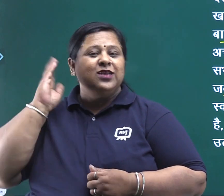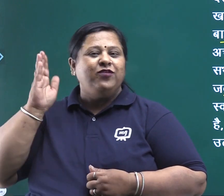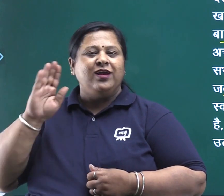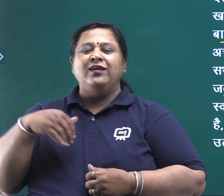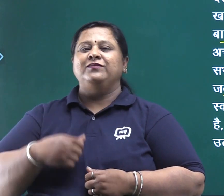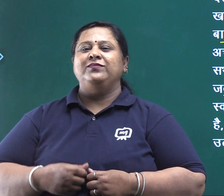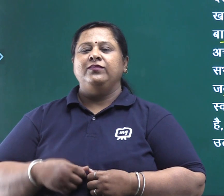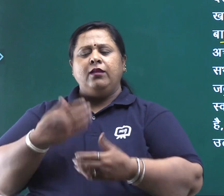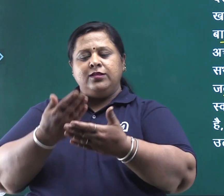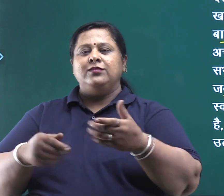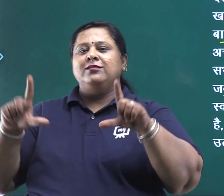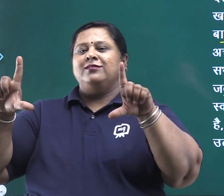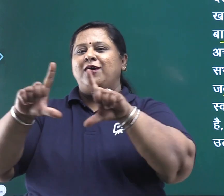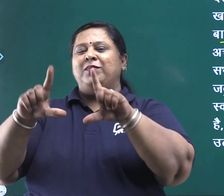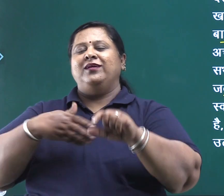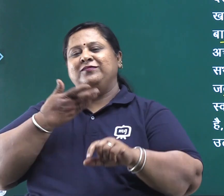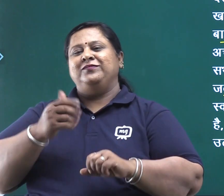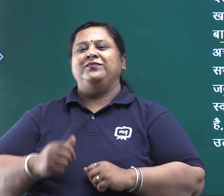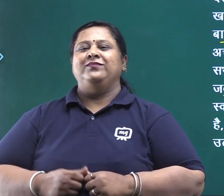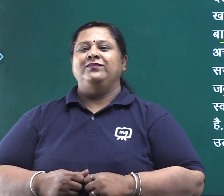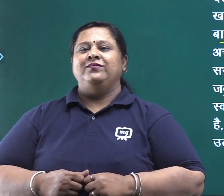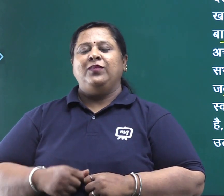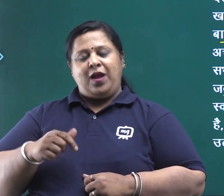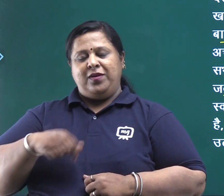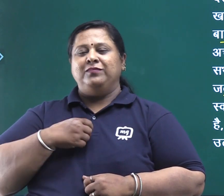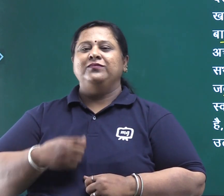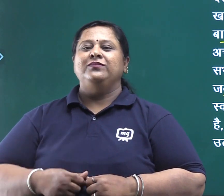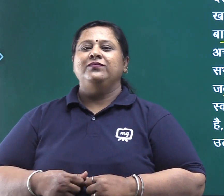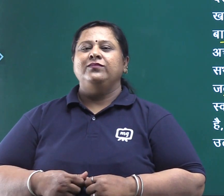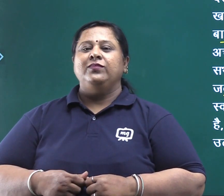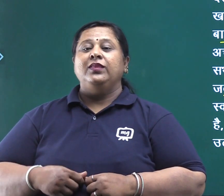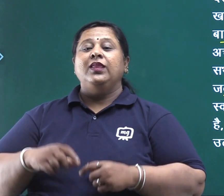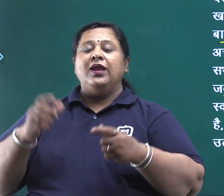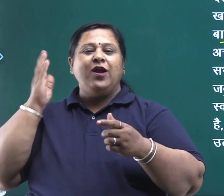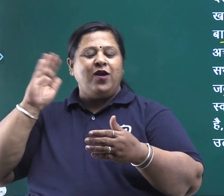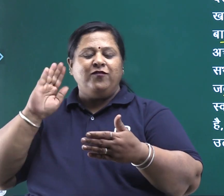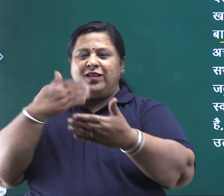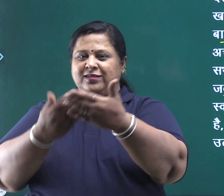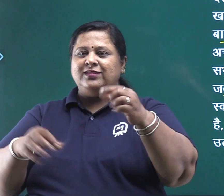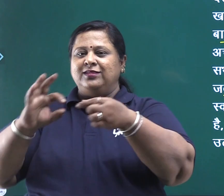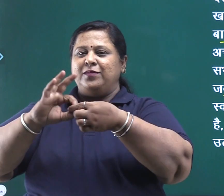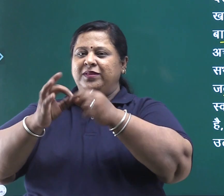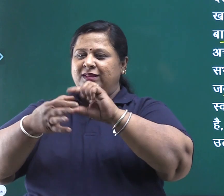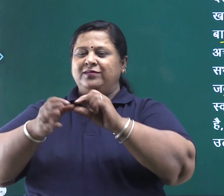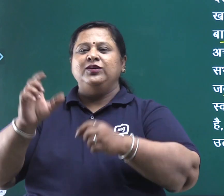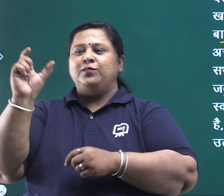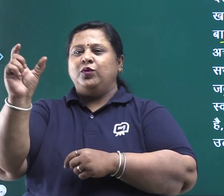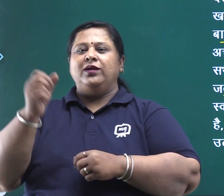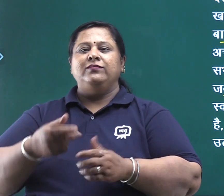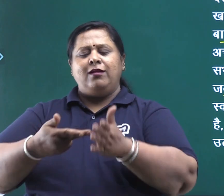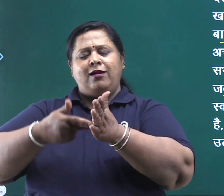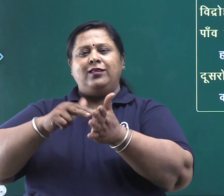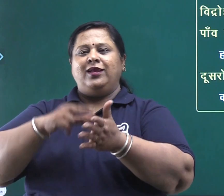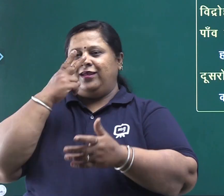का सार पढ़ा। अब हम कविता से संबंधित शब्दों के